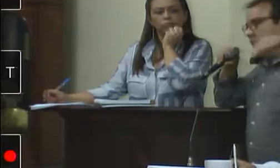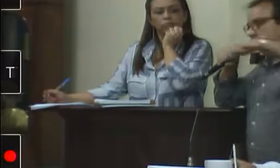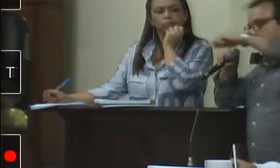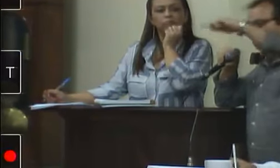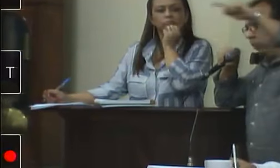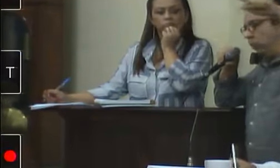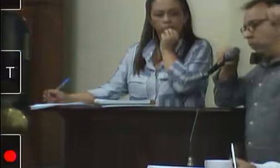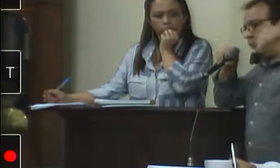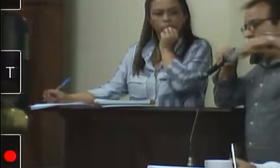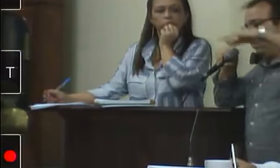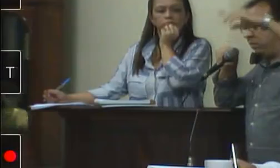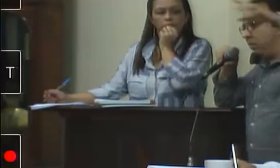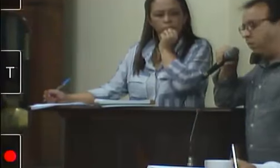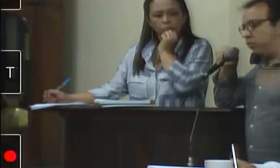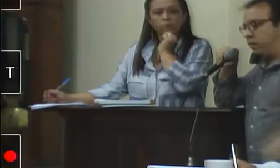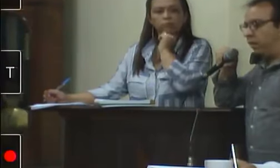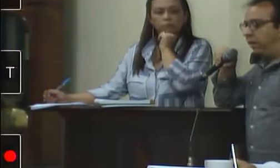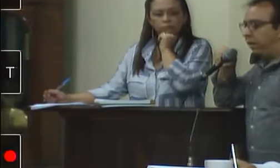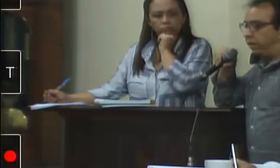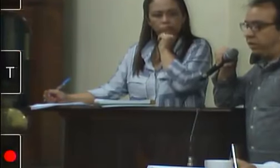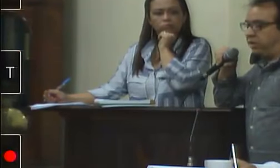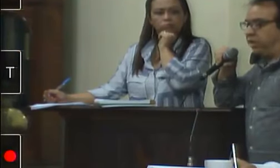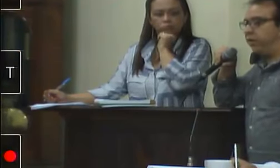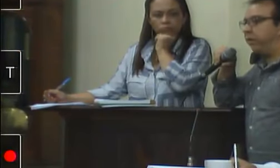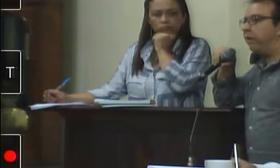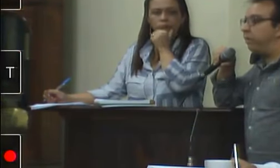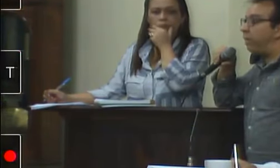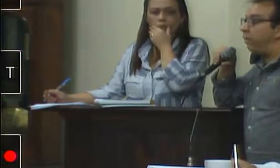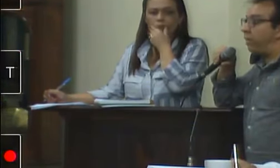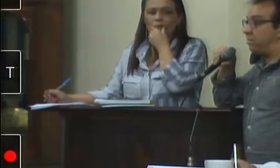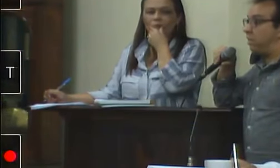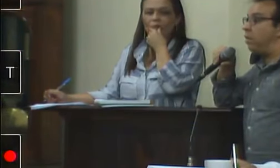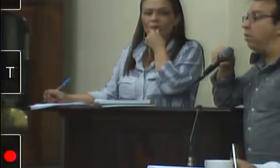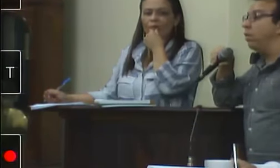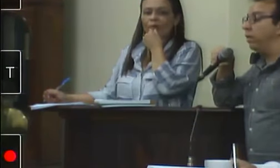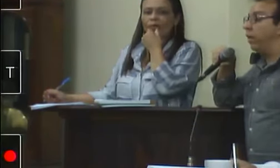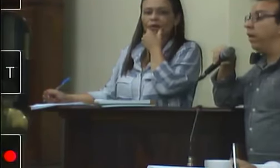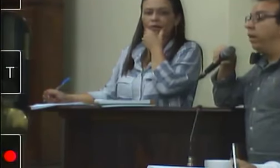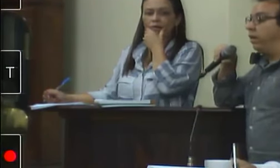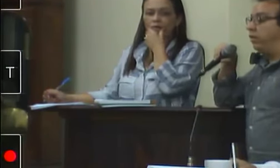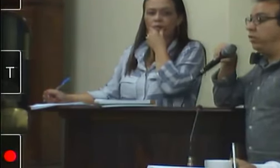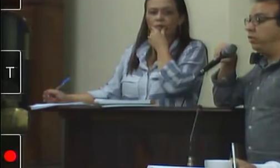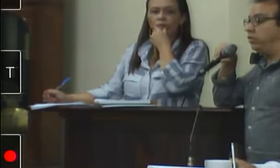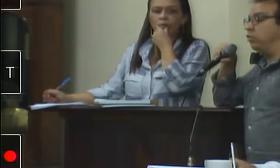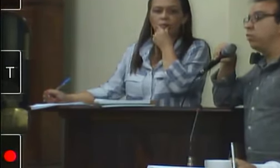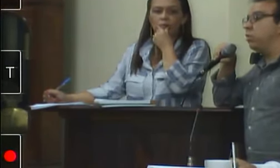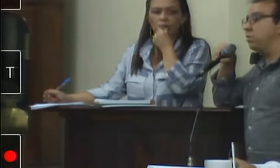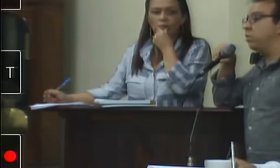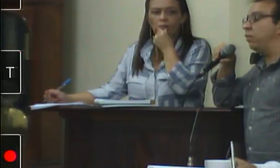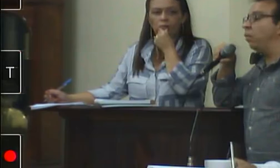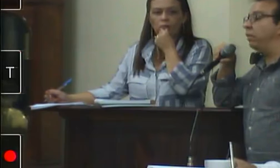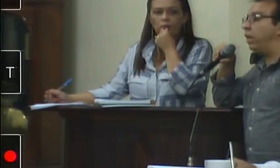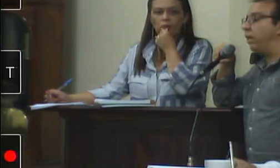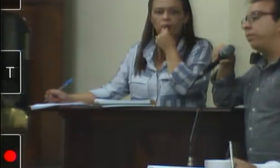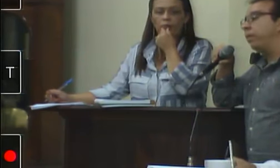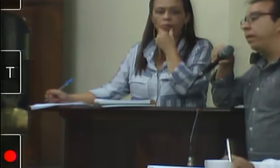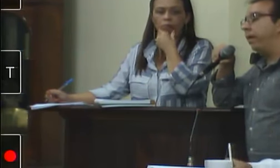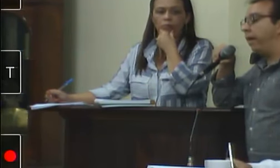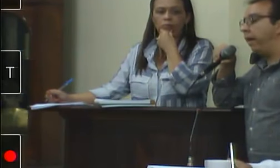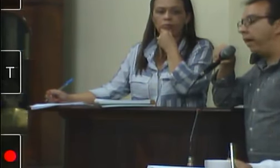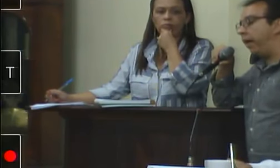aí todos os municípios, a gente tem meio que receio, né, de se os municípios vão ter